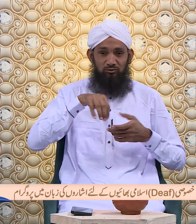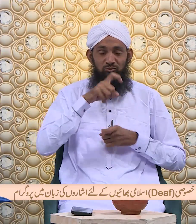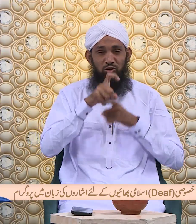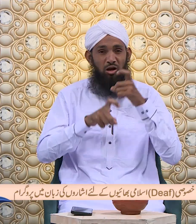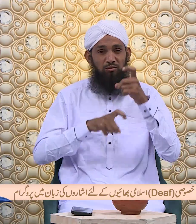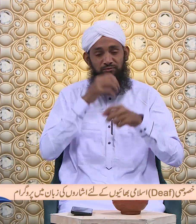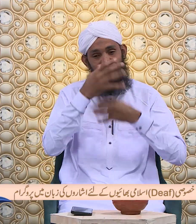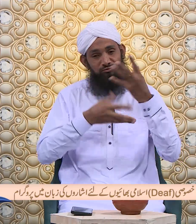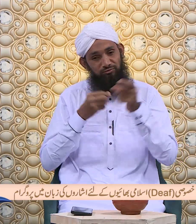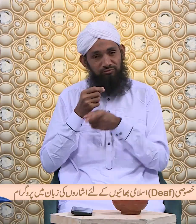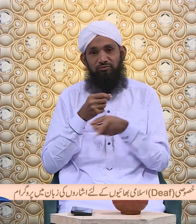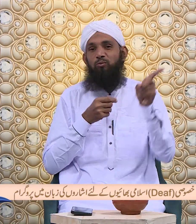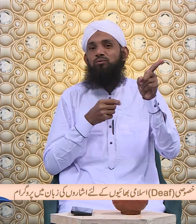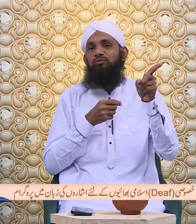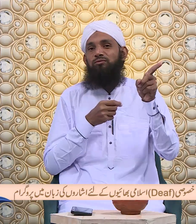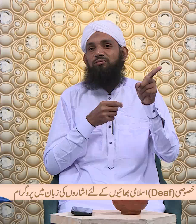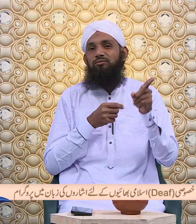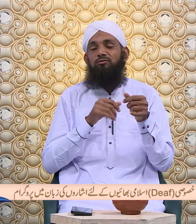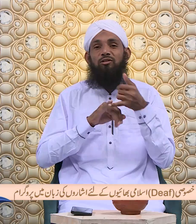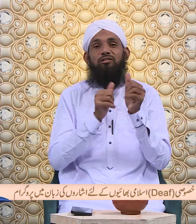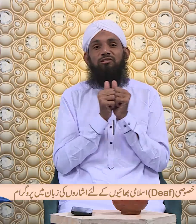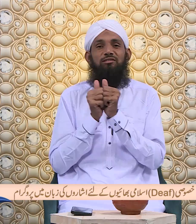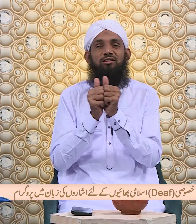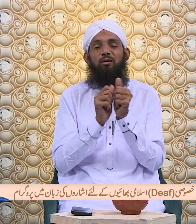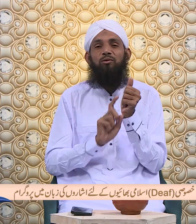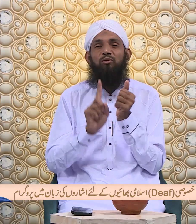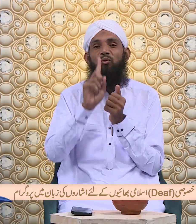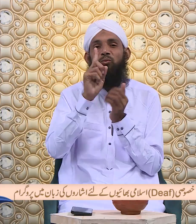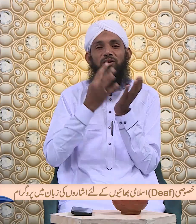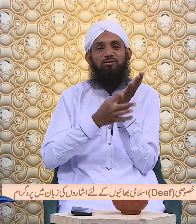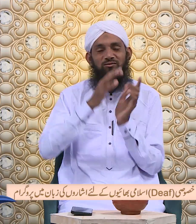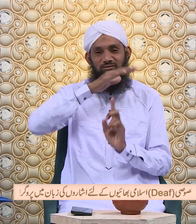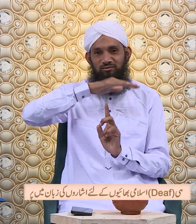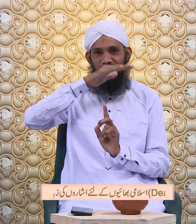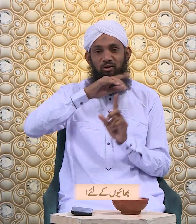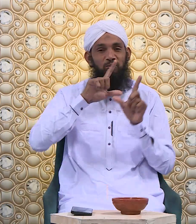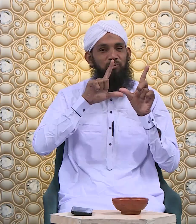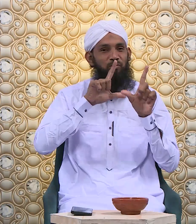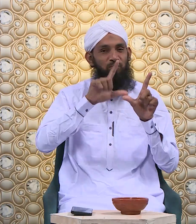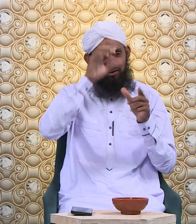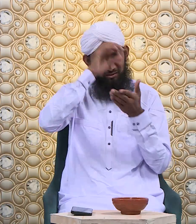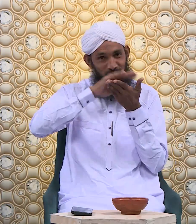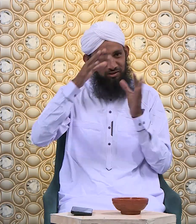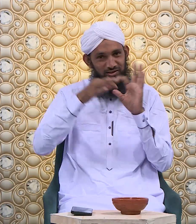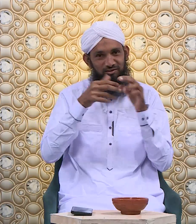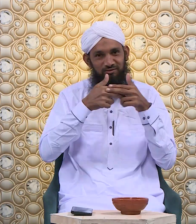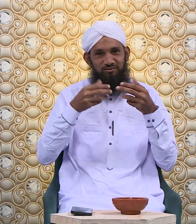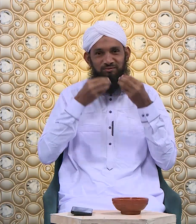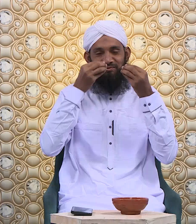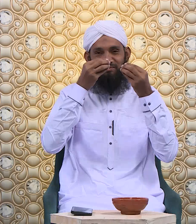دشمنان اہل بیت فاروق عظم کی امام حسین سے والیہانہ محبت حضرت سیدنا امام حسین رضی اللہ عنہ فرماتے ہیں